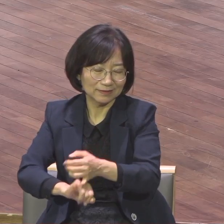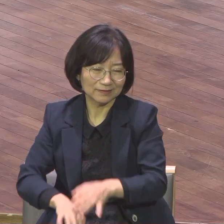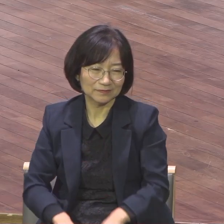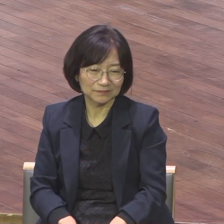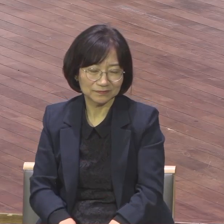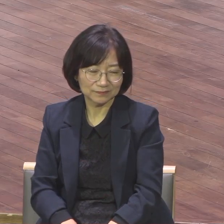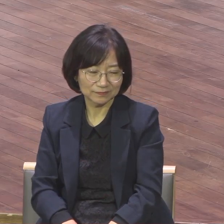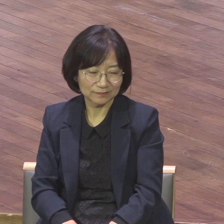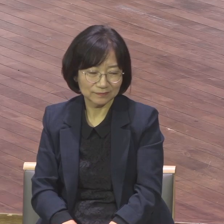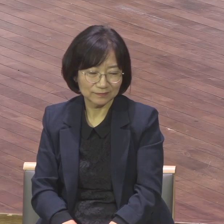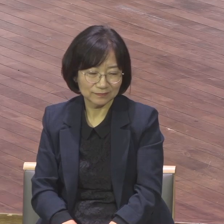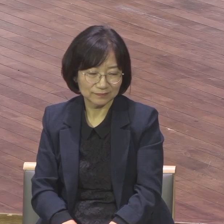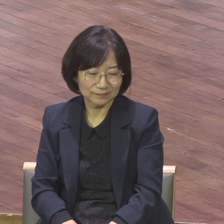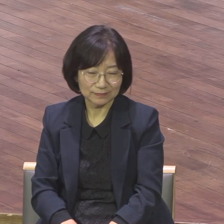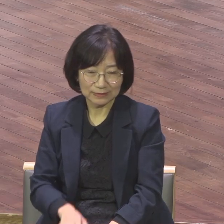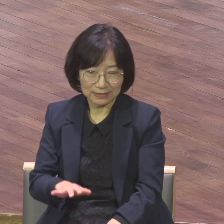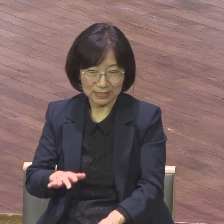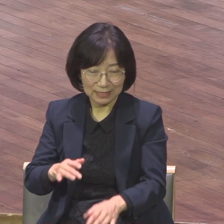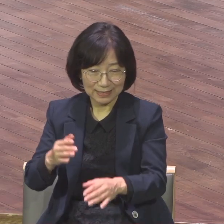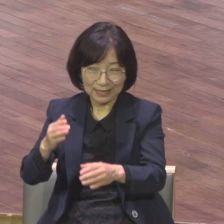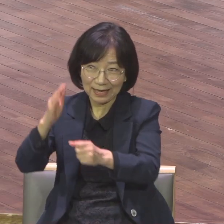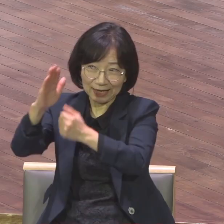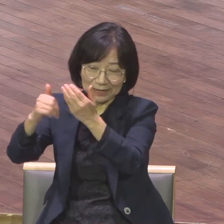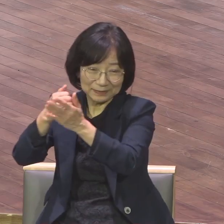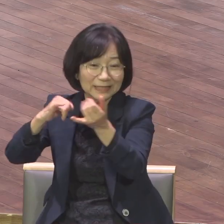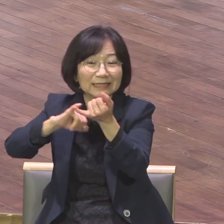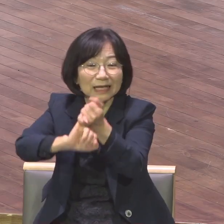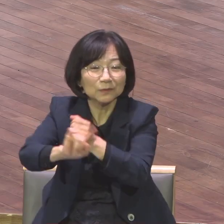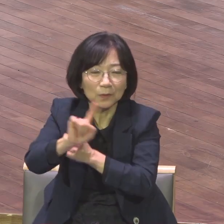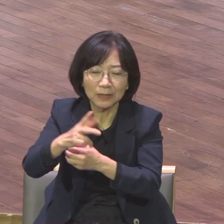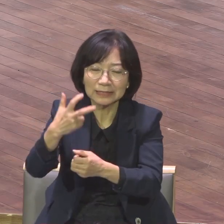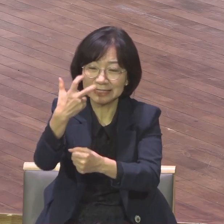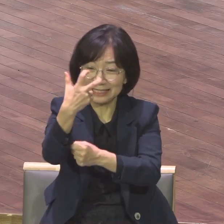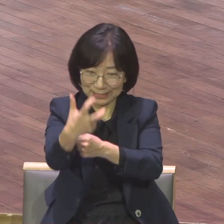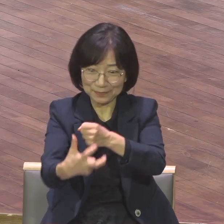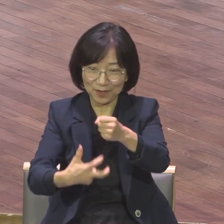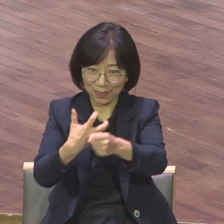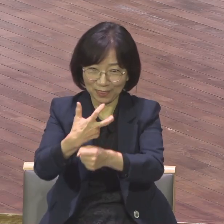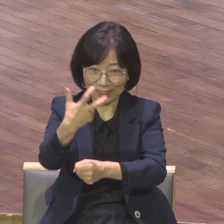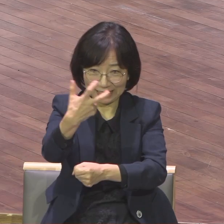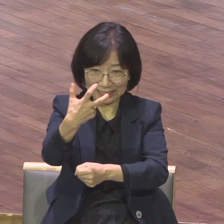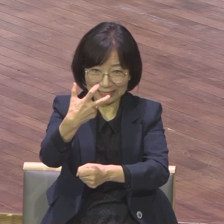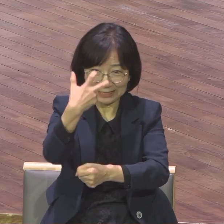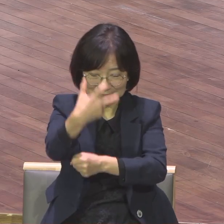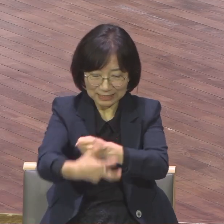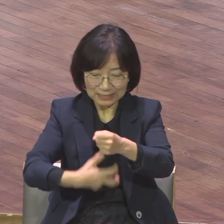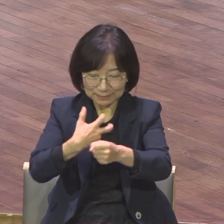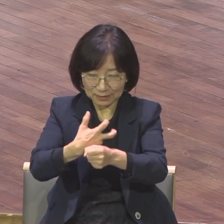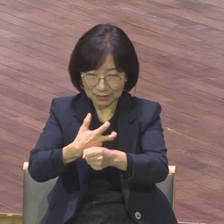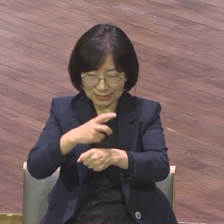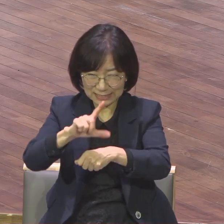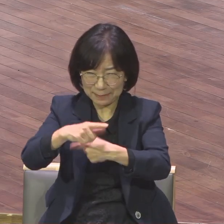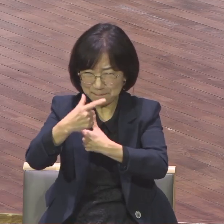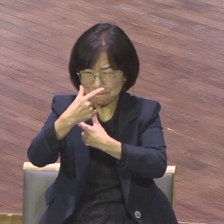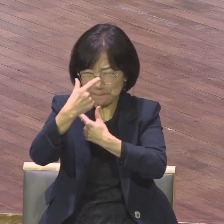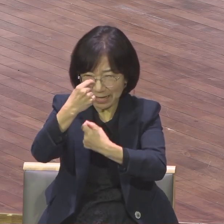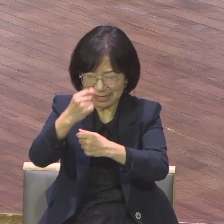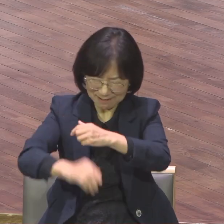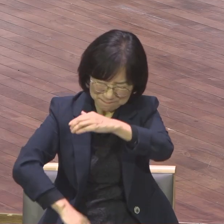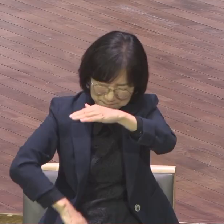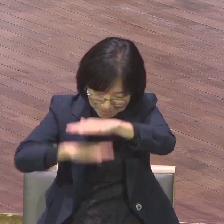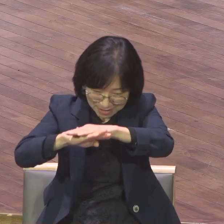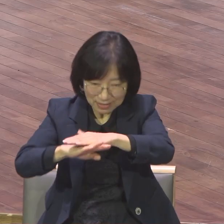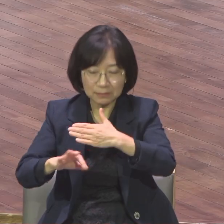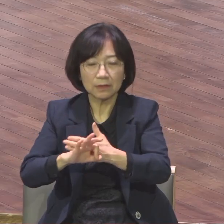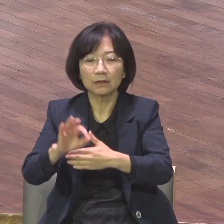있어요. 70년이 딱 되면 하나님 다시 돌아오게 할 것이다. 자, 오늘 본문에